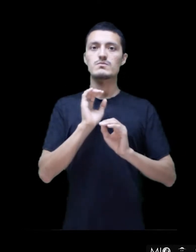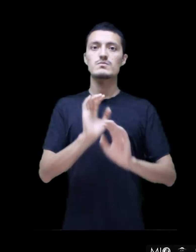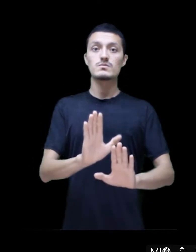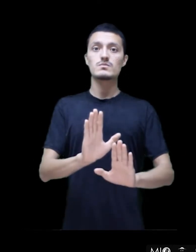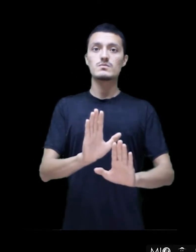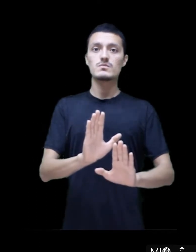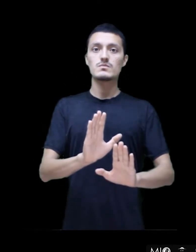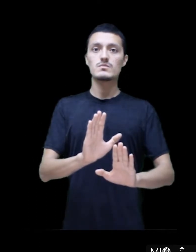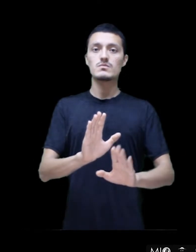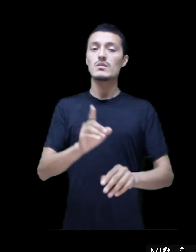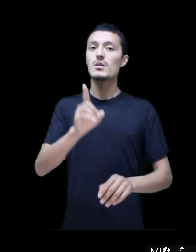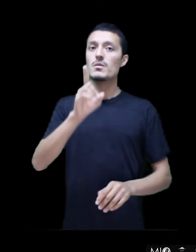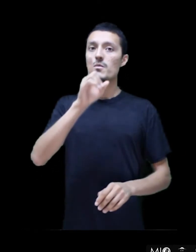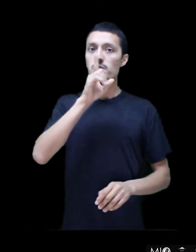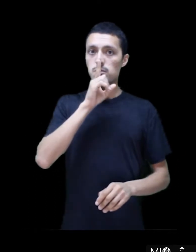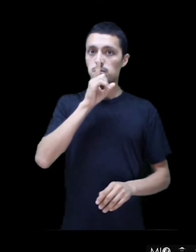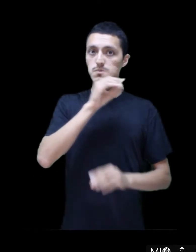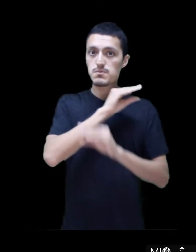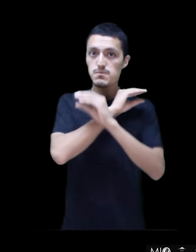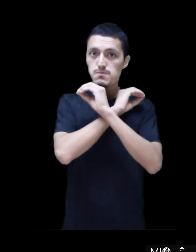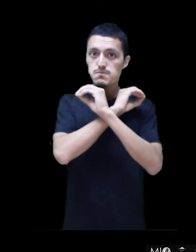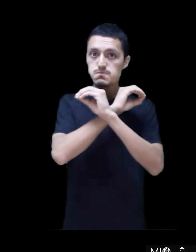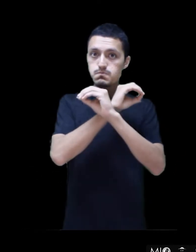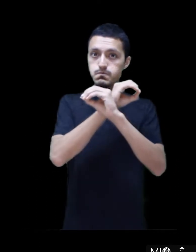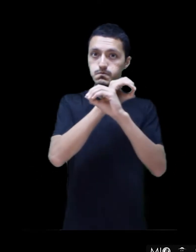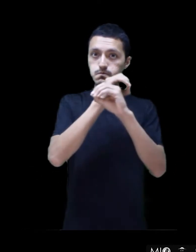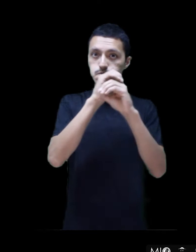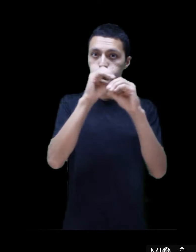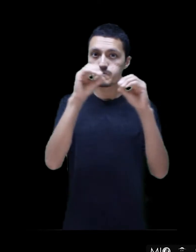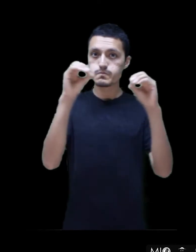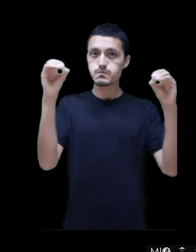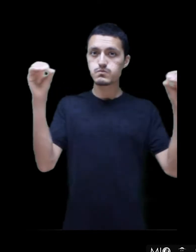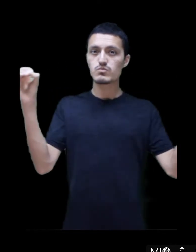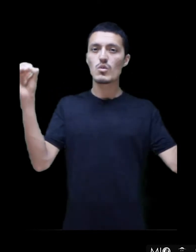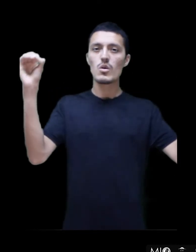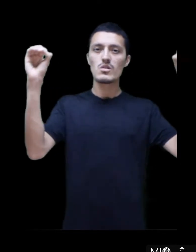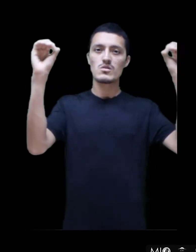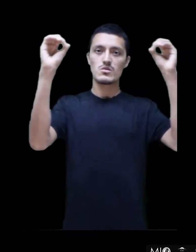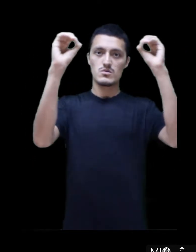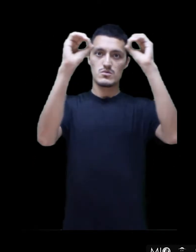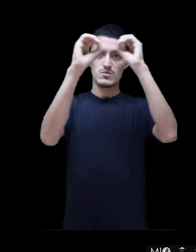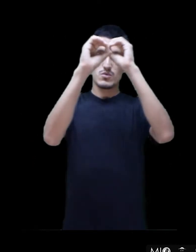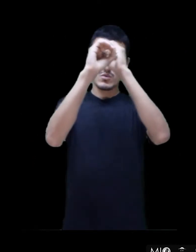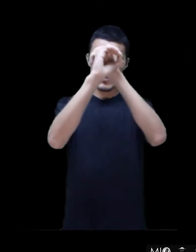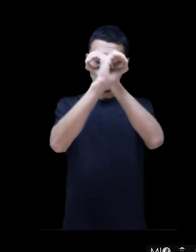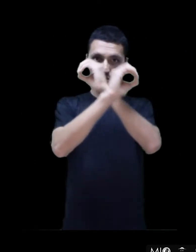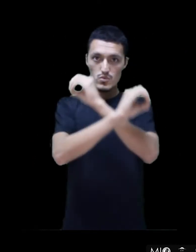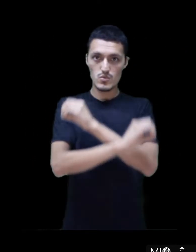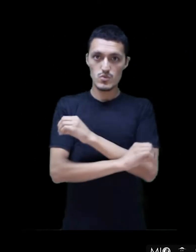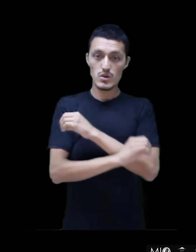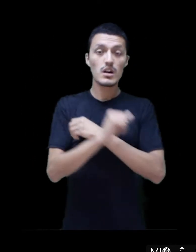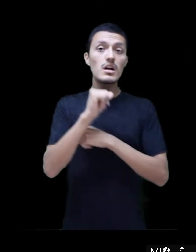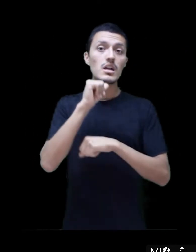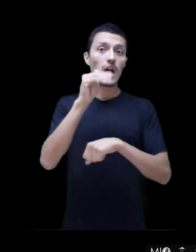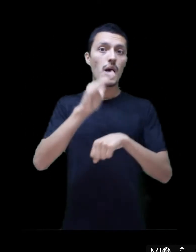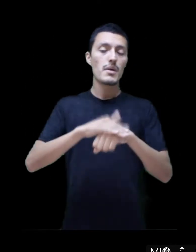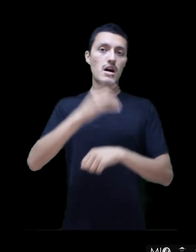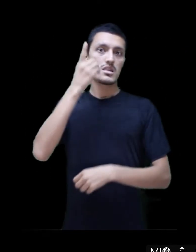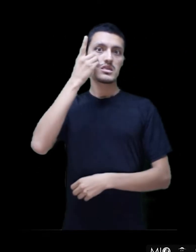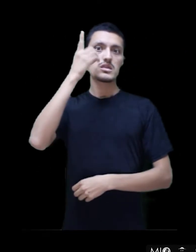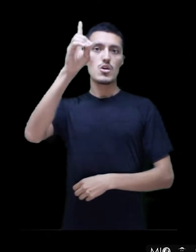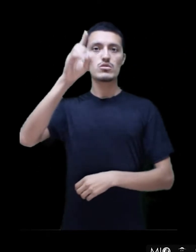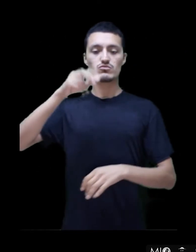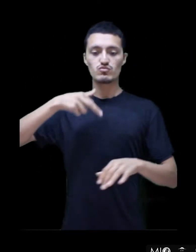inmóvil, repleta de silencio, oculta en las tinieblas. Solo los dioses estaban sobre el